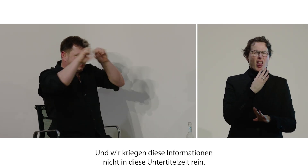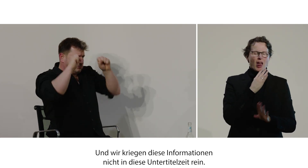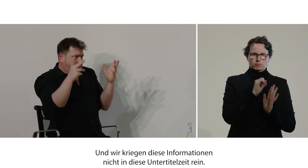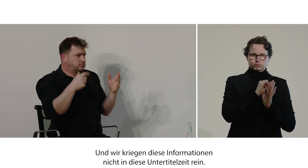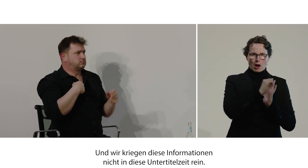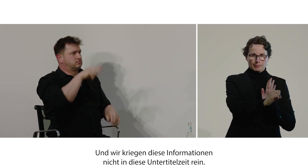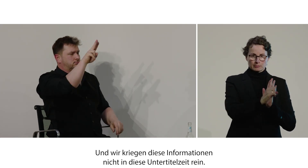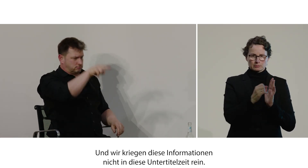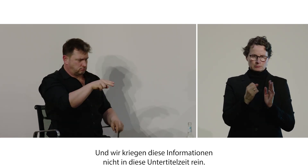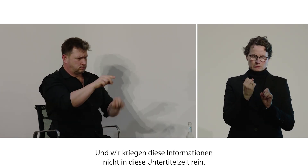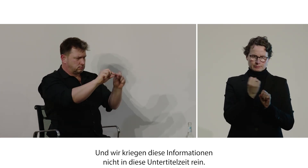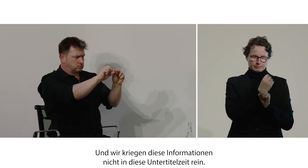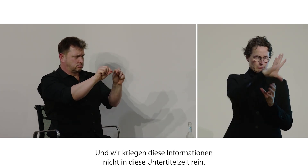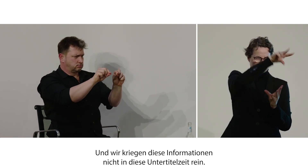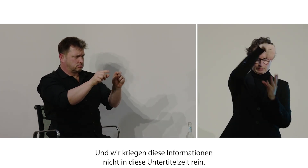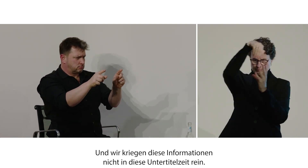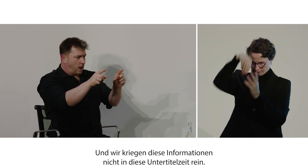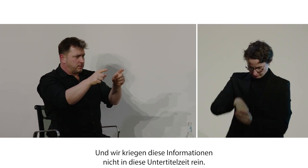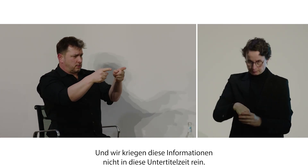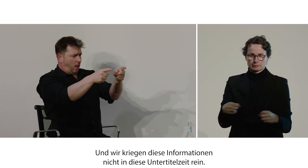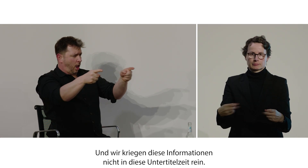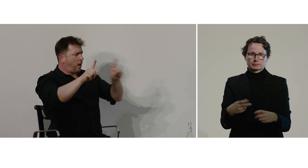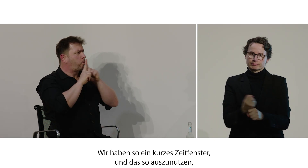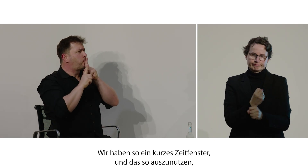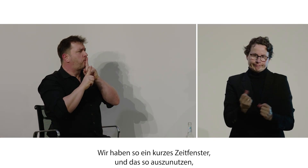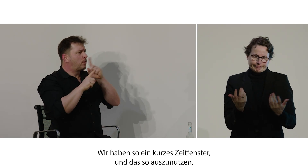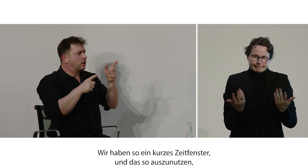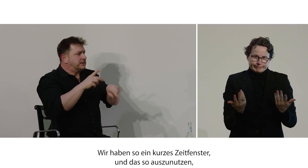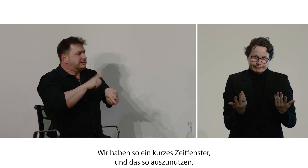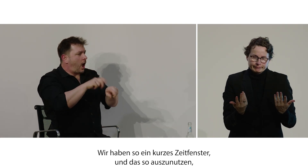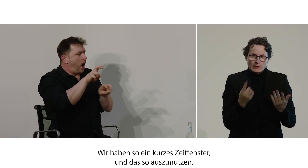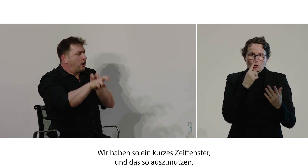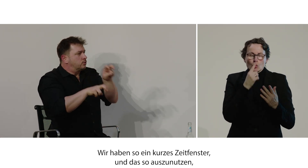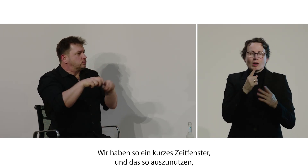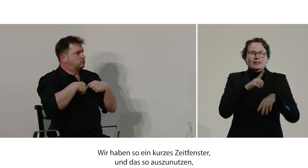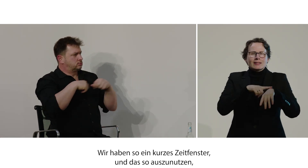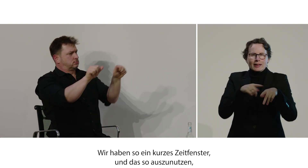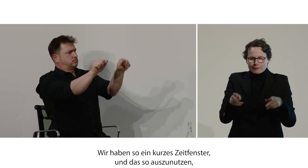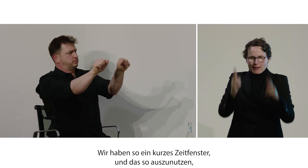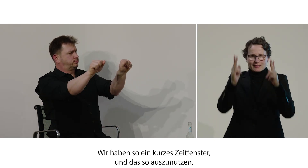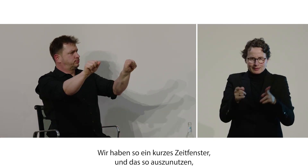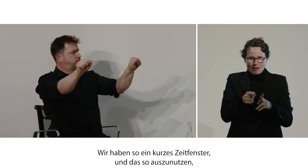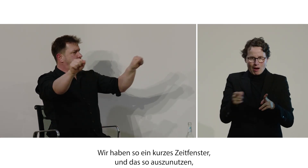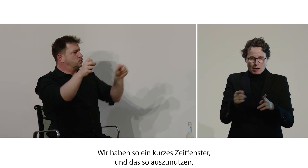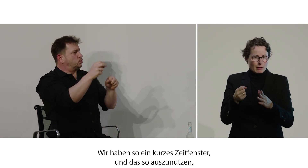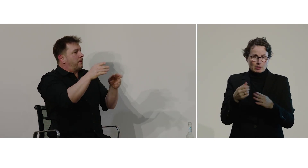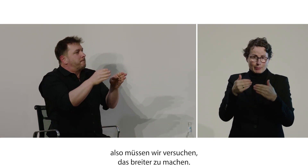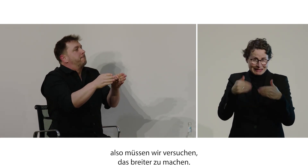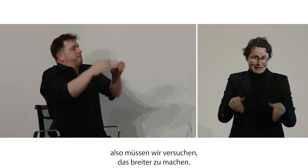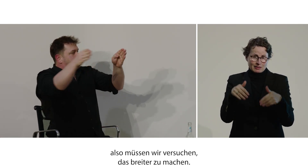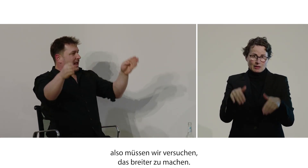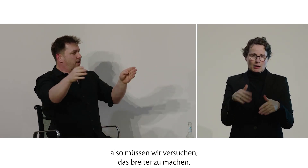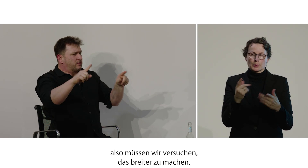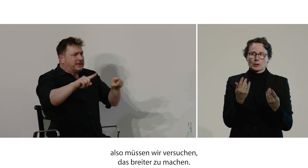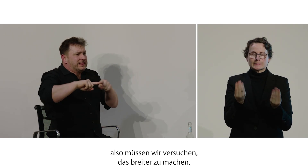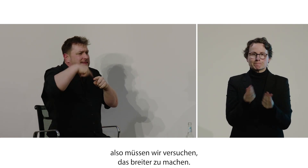diese Menge von Informationen gar nicht in diese Untertitel, in diese Zeit rein. Wir haben so ein kurzes Zeitfenster. Ja, und das jetzt so auszunutzen. Also